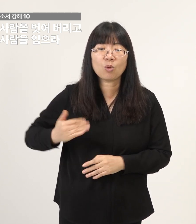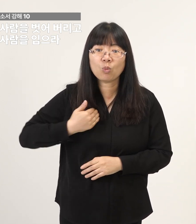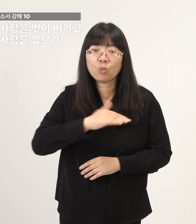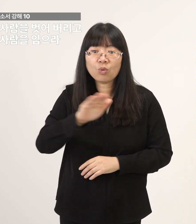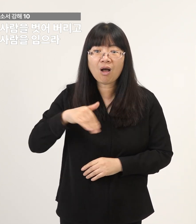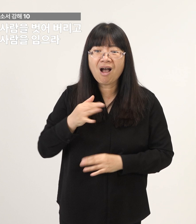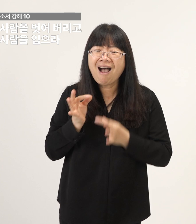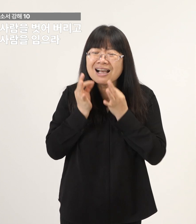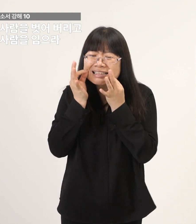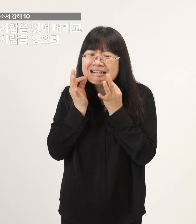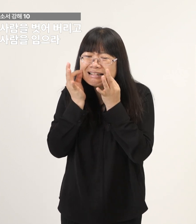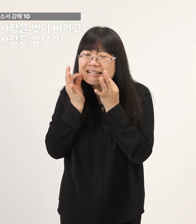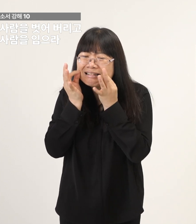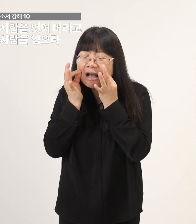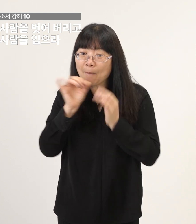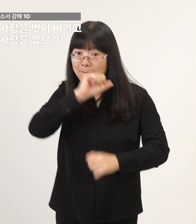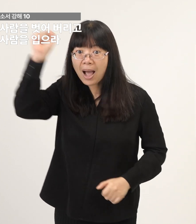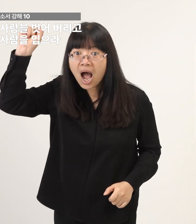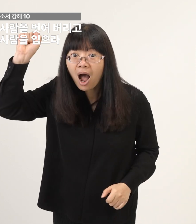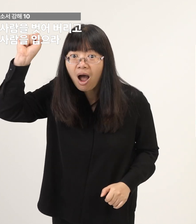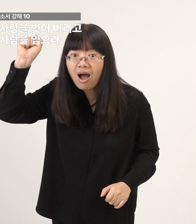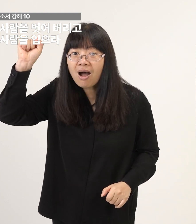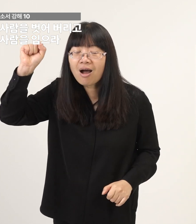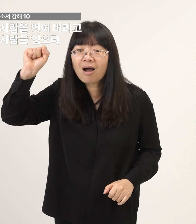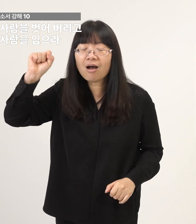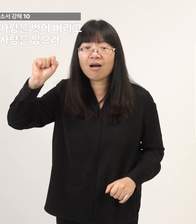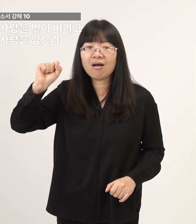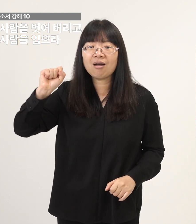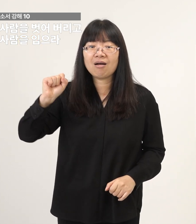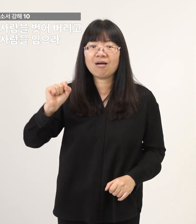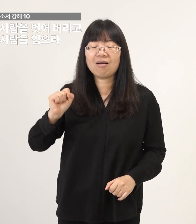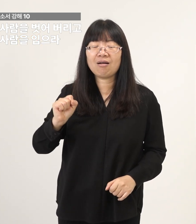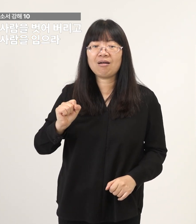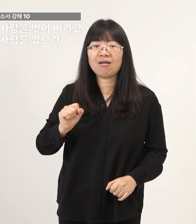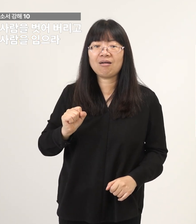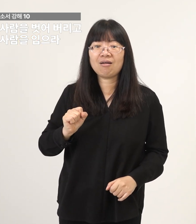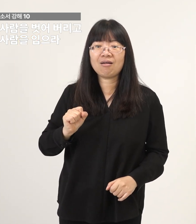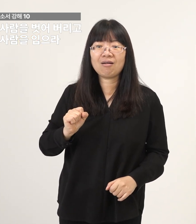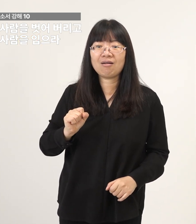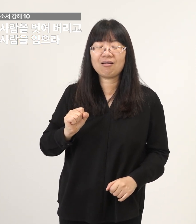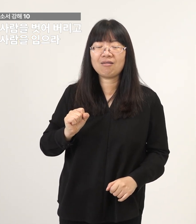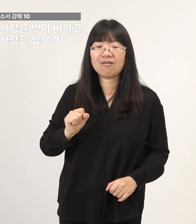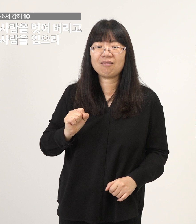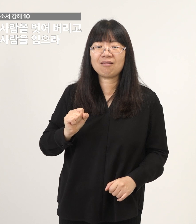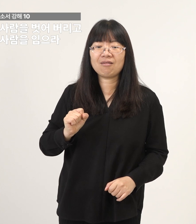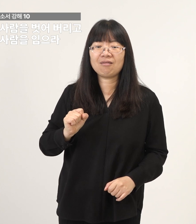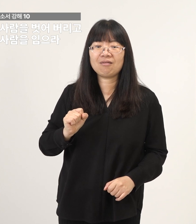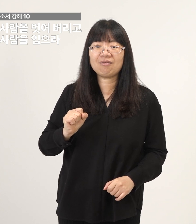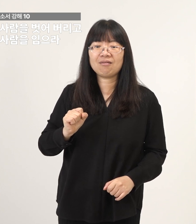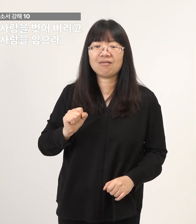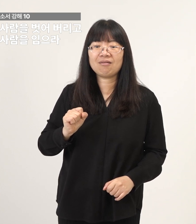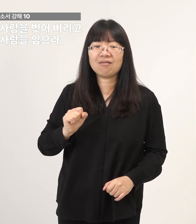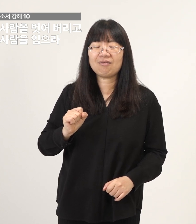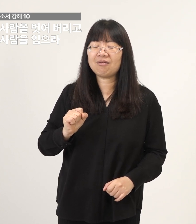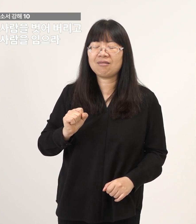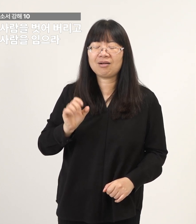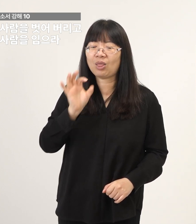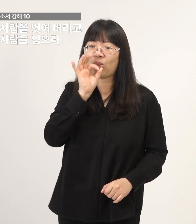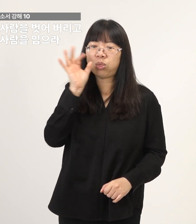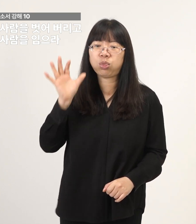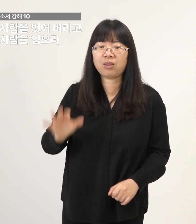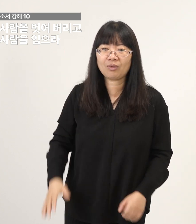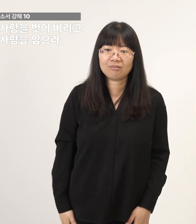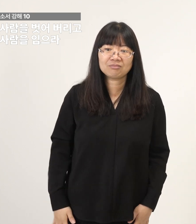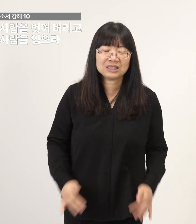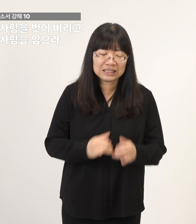우리가 노력으로 되는 문제라면 우리 알잖아요. 인간의 의지는 상한